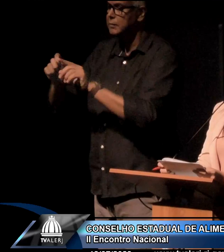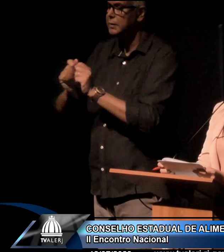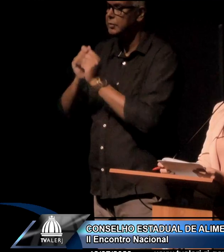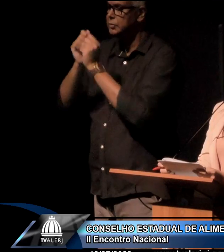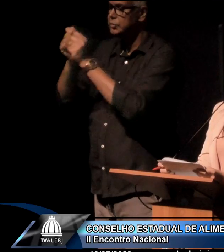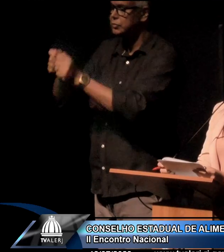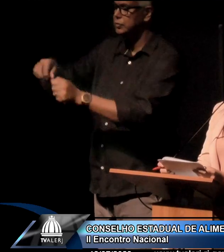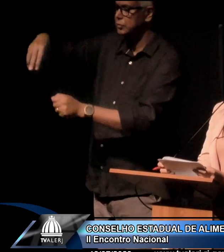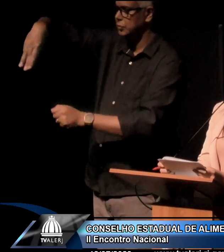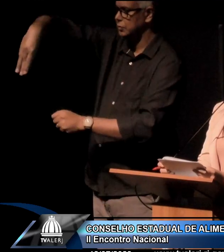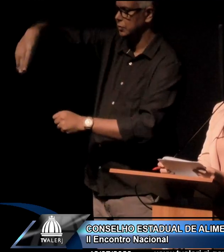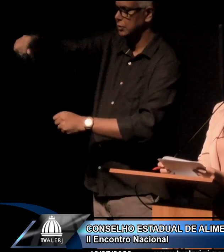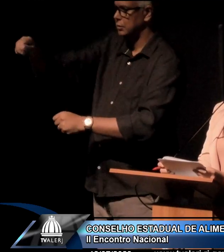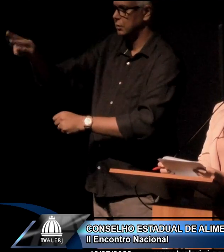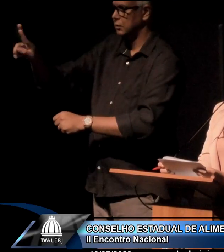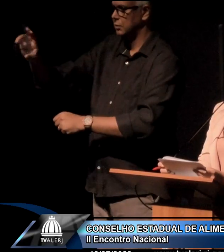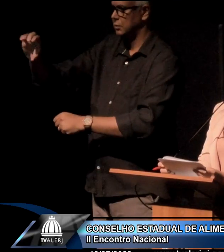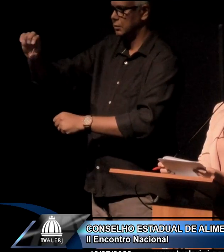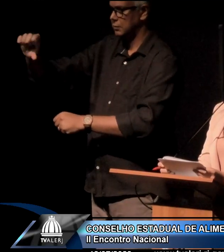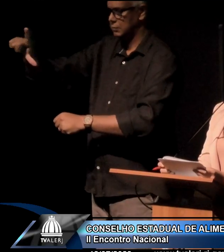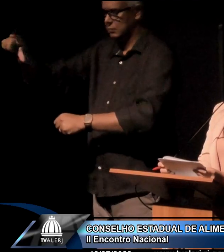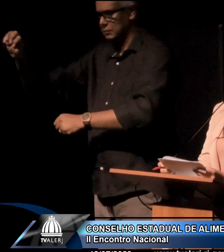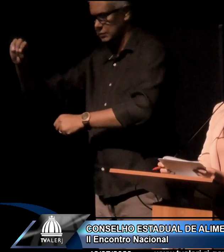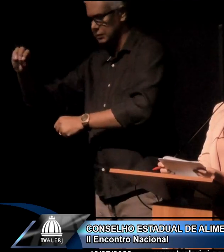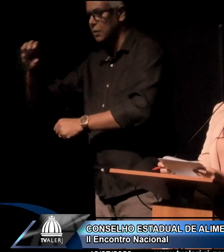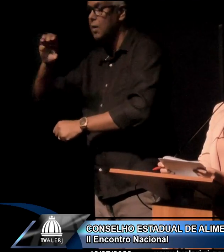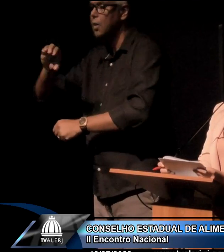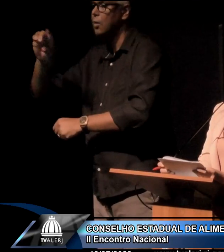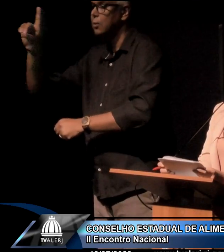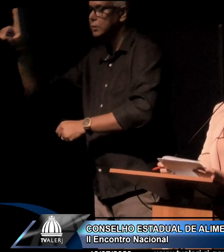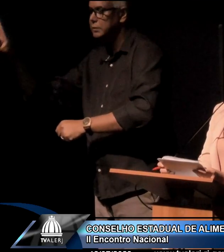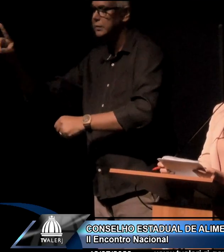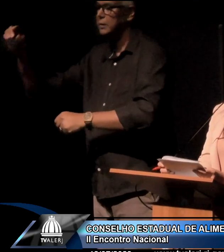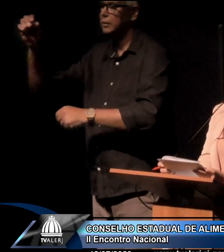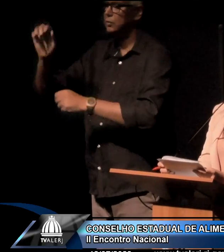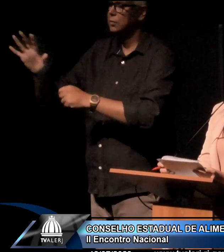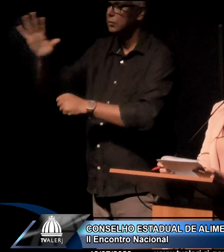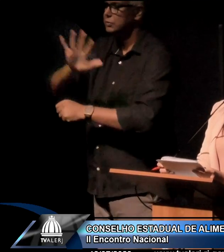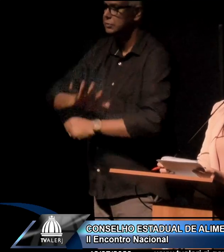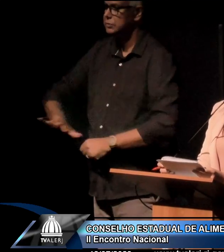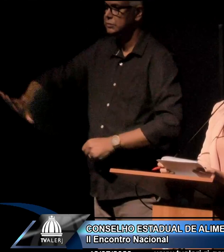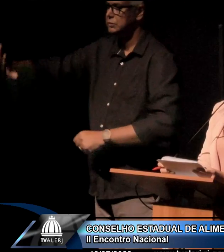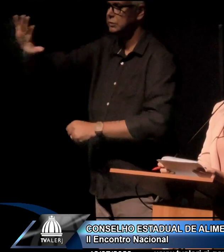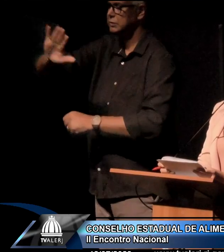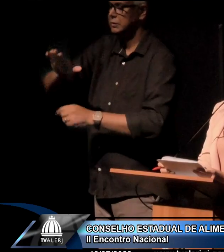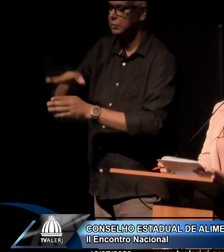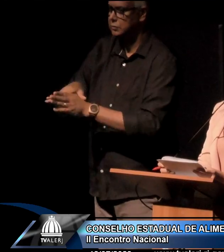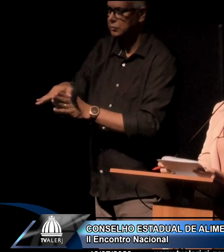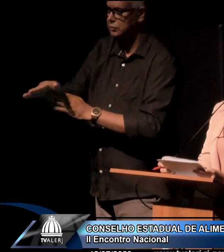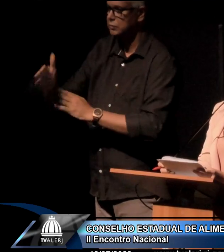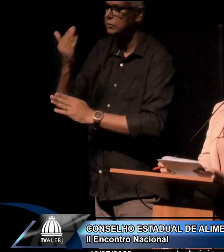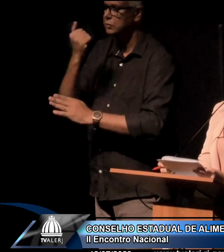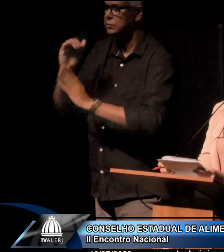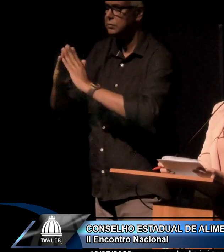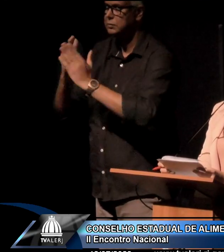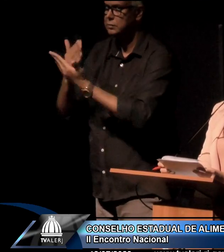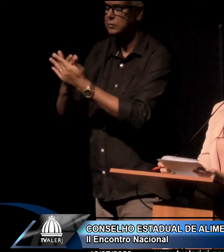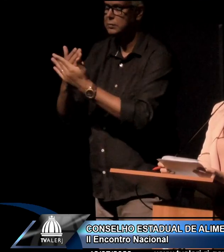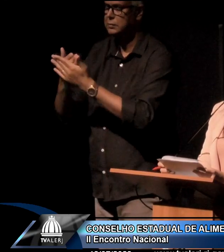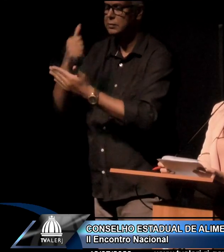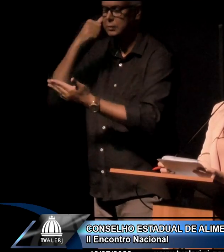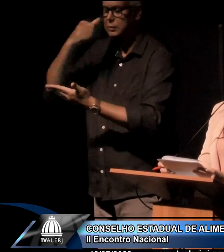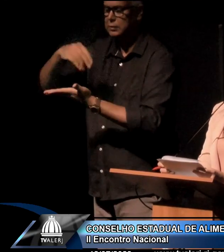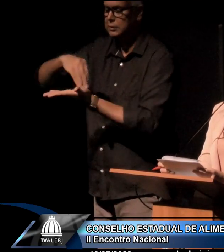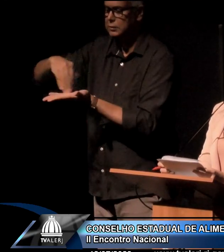colonato coordenador-geral do fórum nacional dos conselhos de alimentação escolar e Secretário do Conselho de alimentação